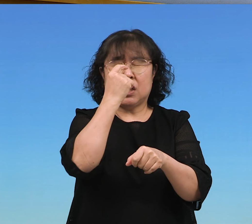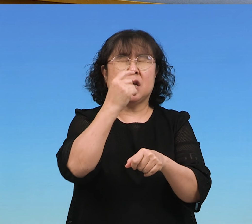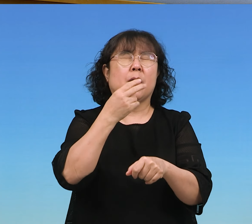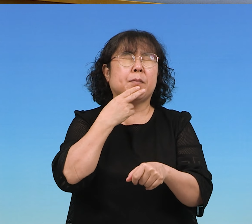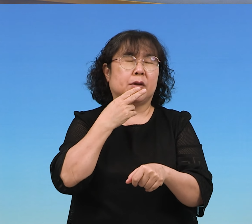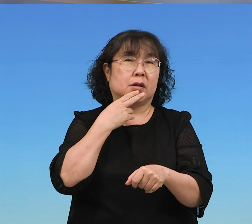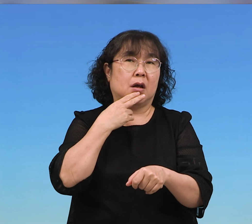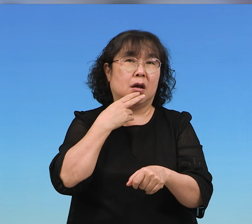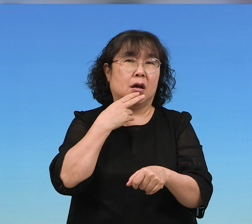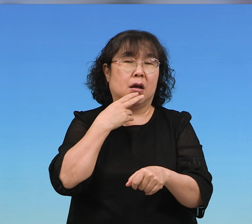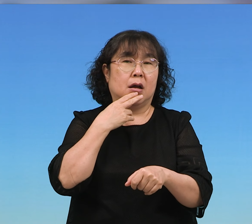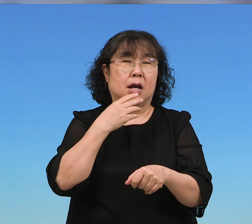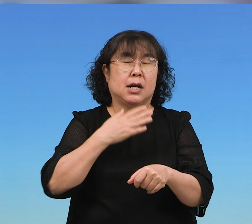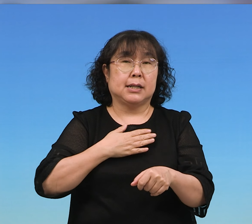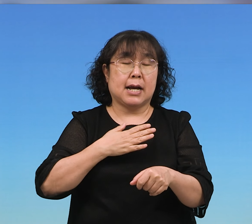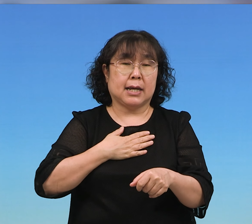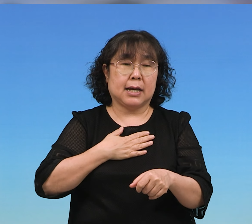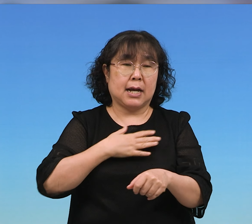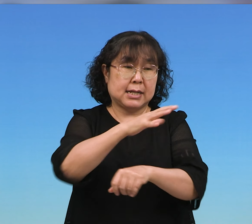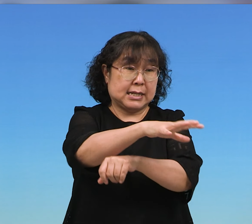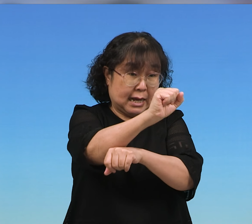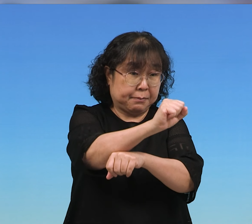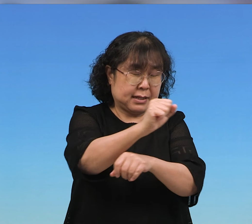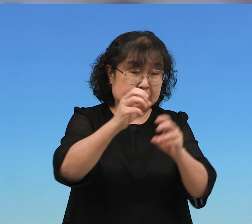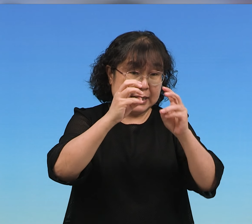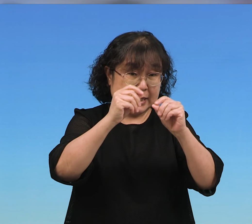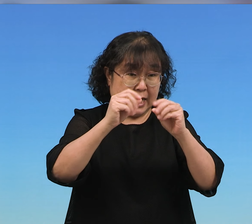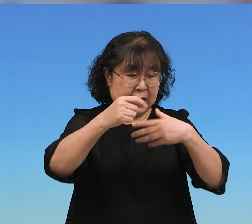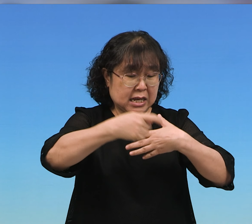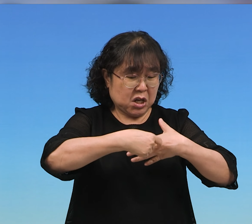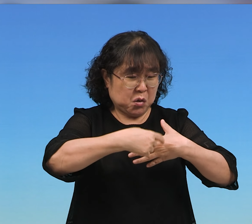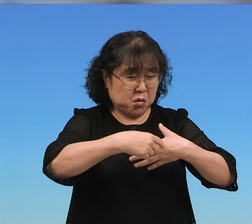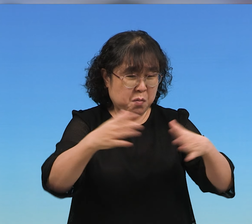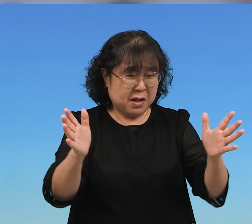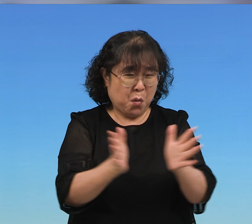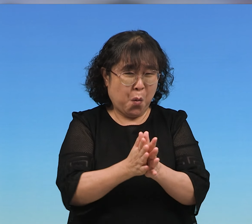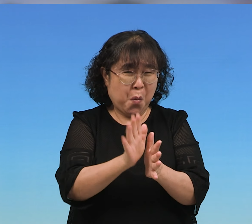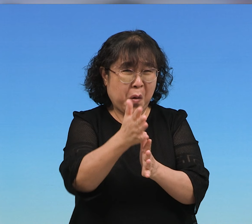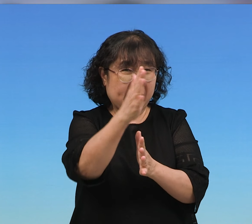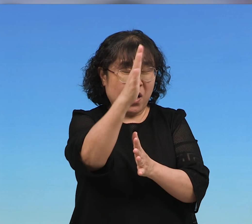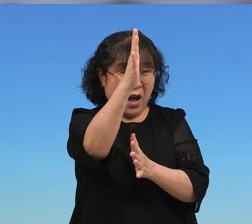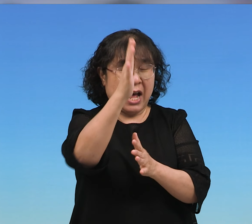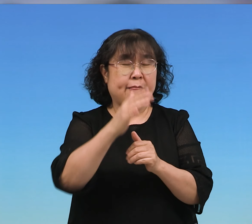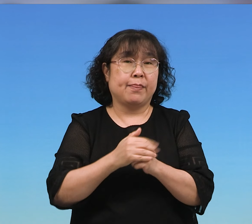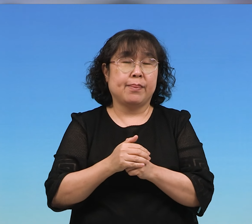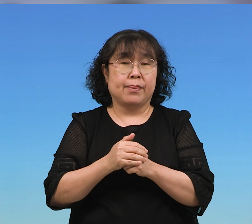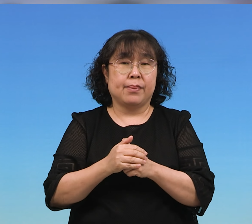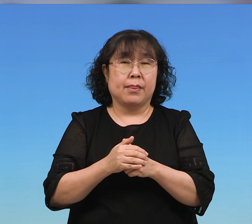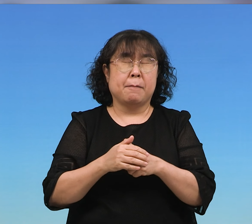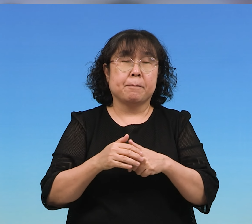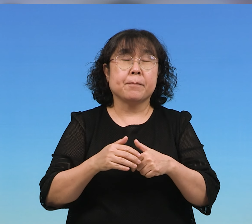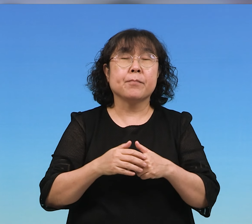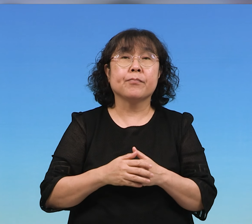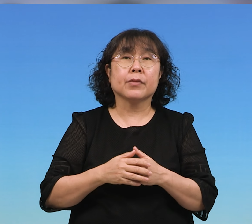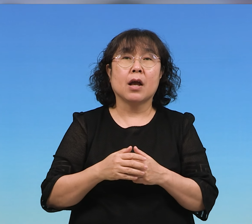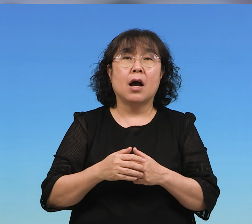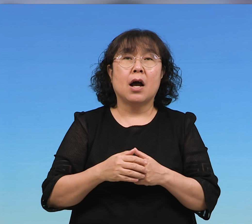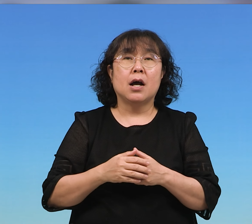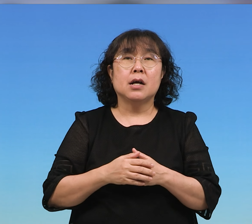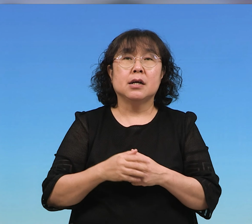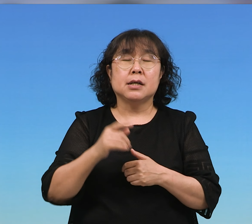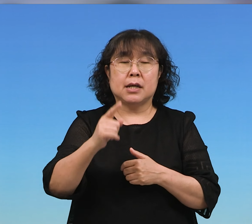됐는데, 그런데 불행하게도 기껏 자기가 잡았다는 게 끝으로만 보여지는 화려한 것. 그래서 여러분